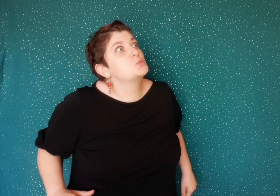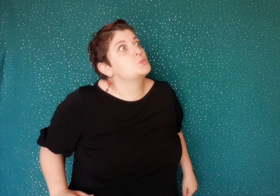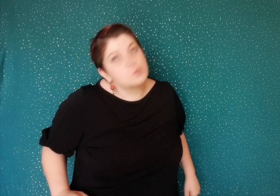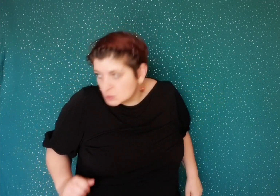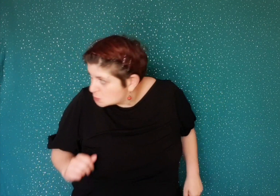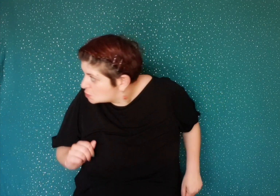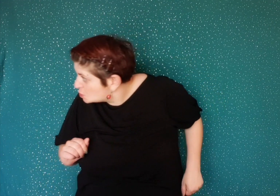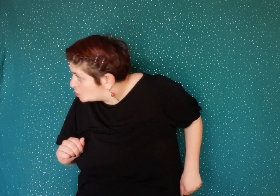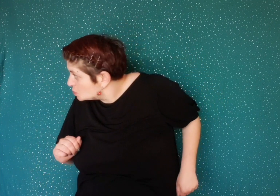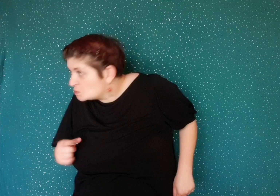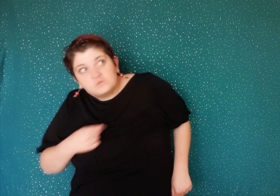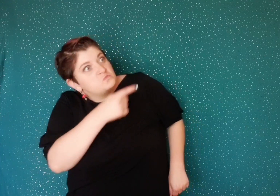ou pas.